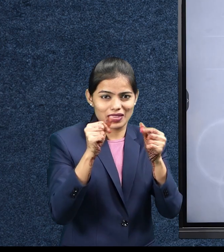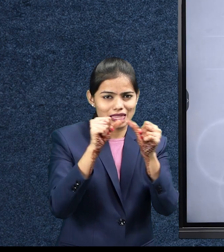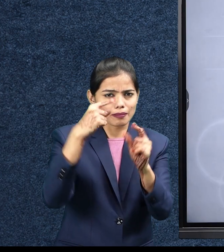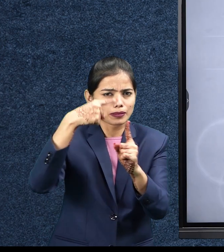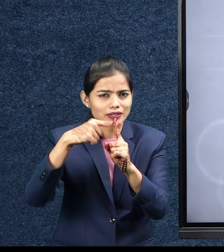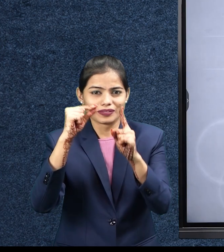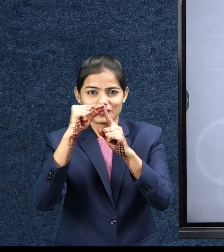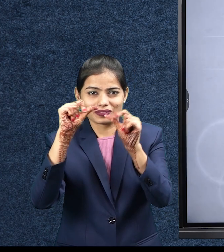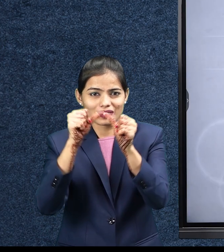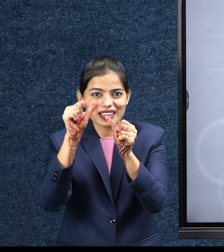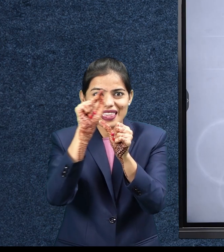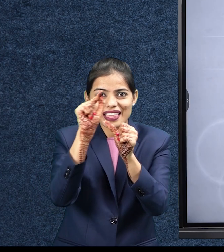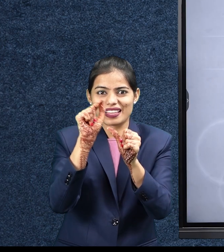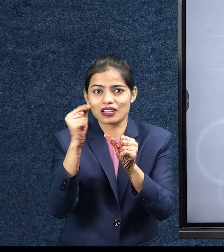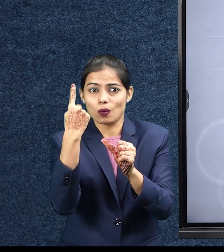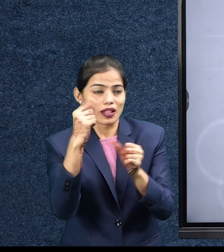PA अधिक PA बरोबर 1.